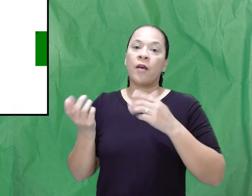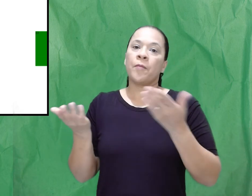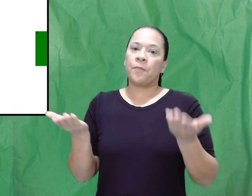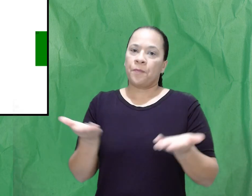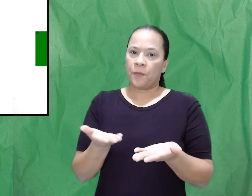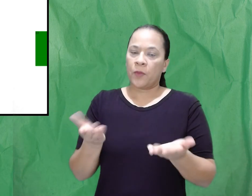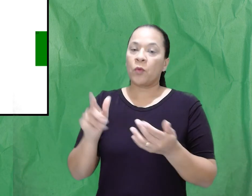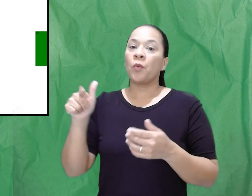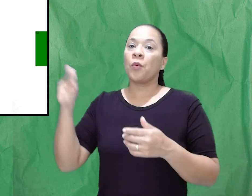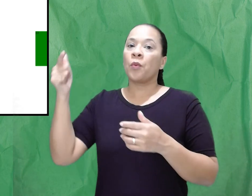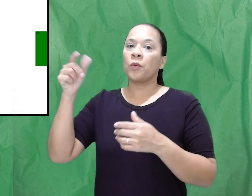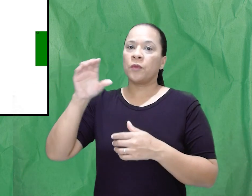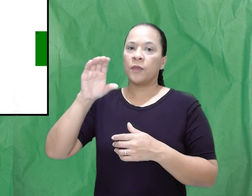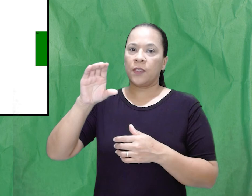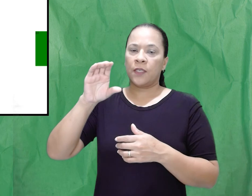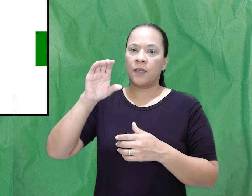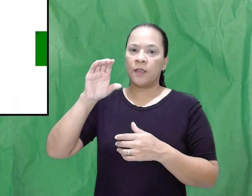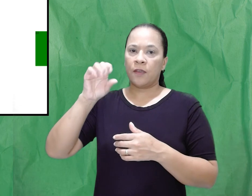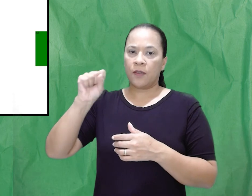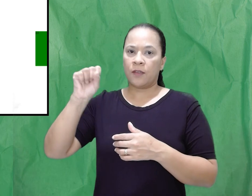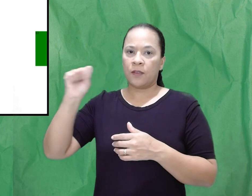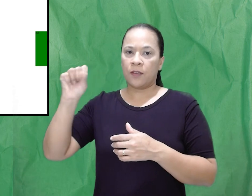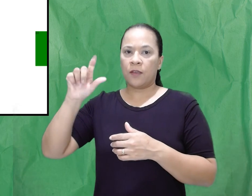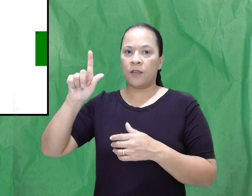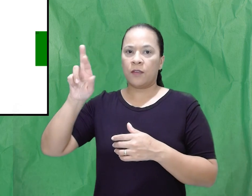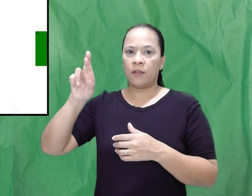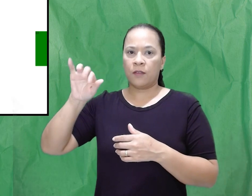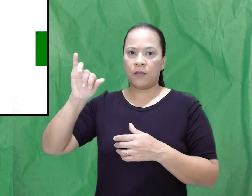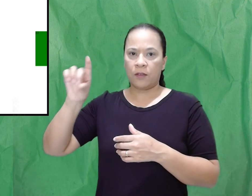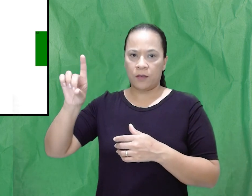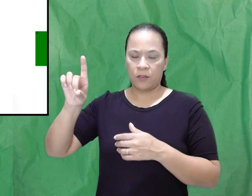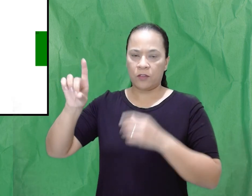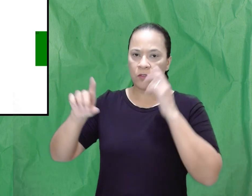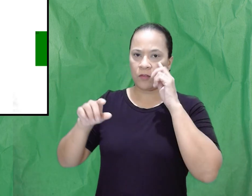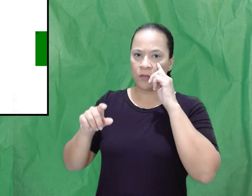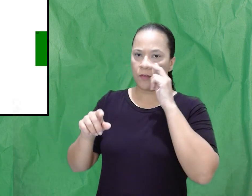meu... Vou copiar logo tudo aqui.